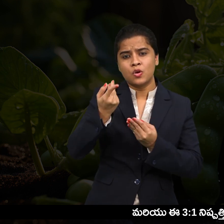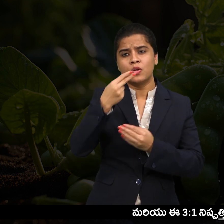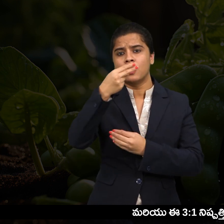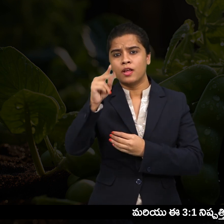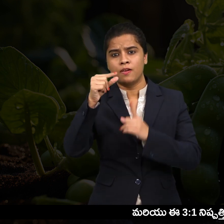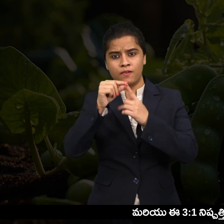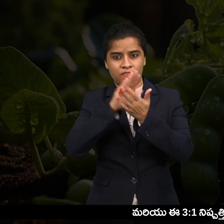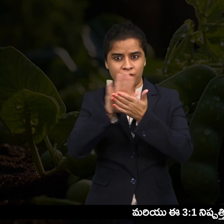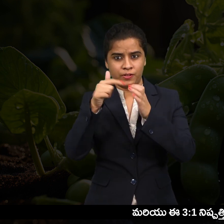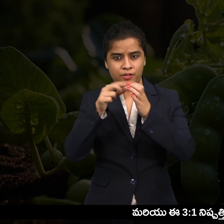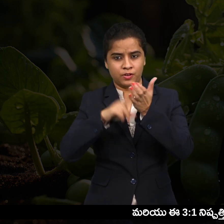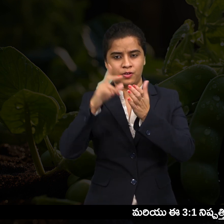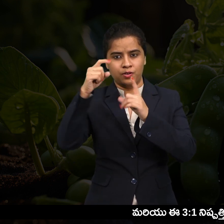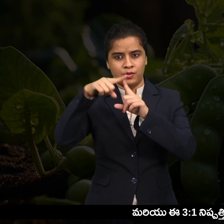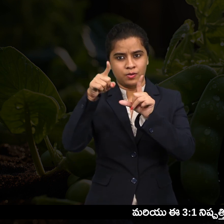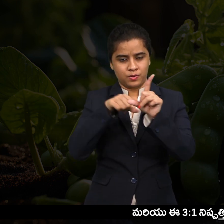అంటారు.